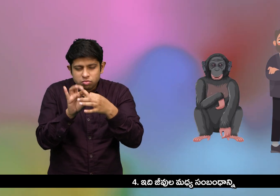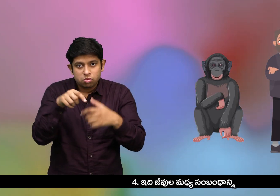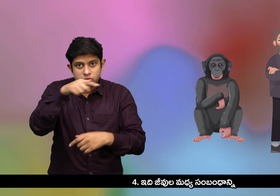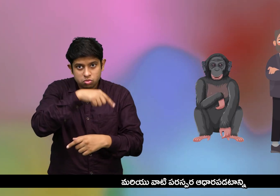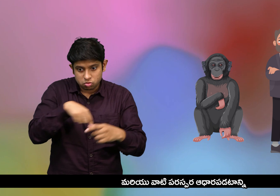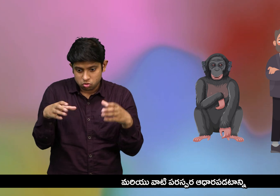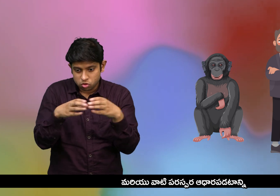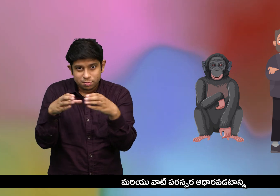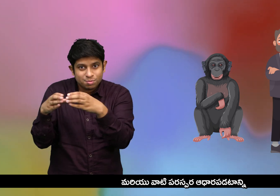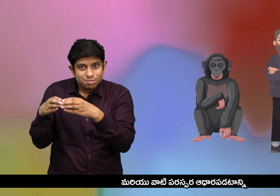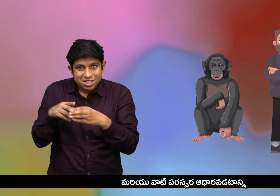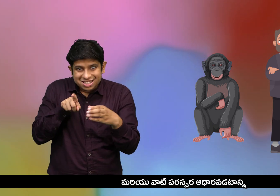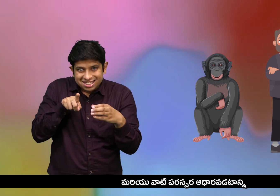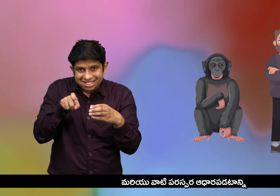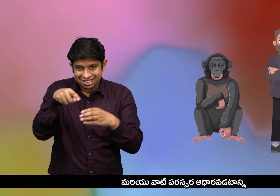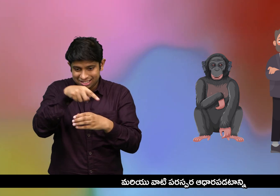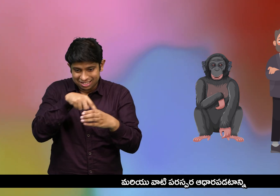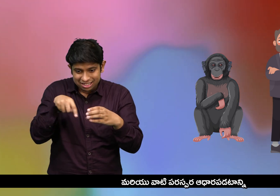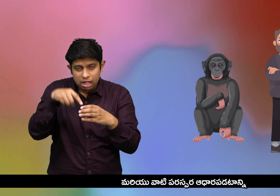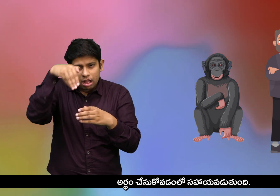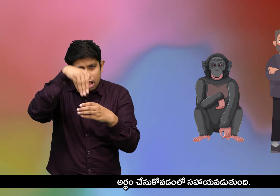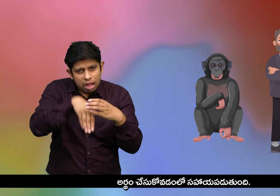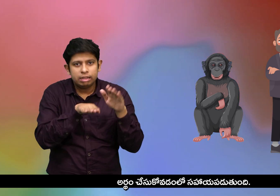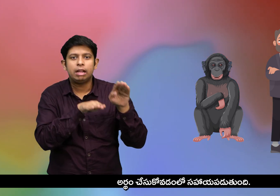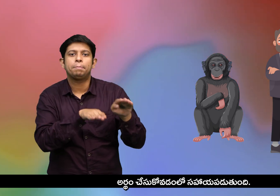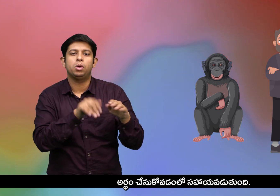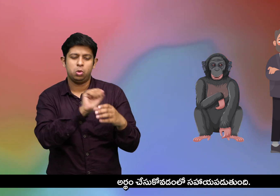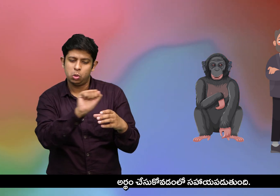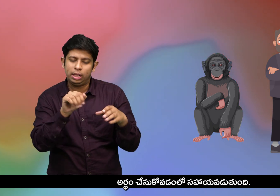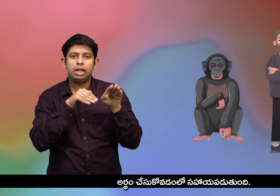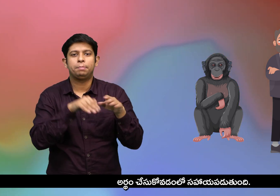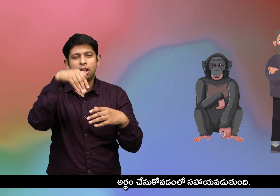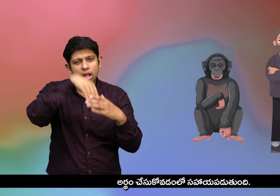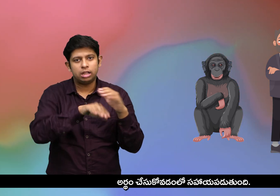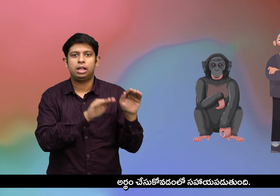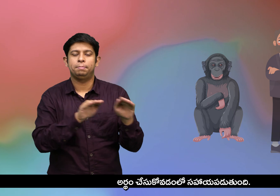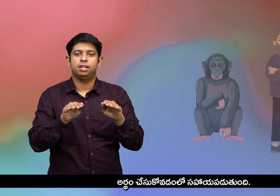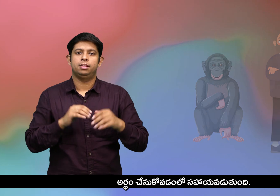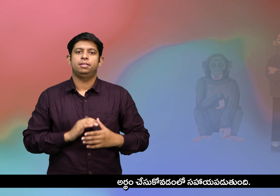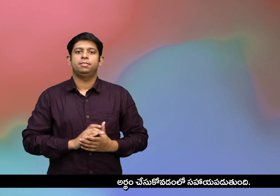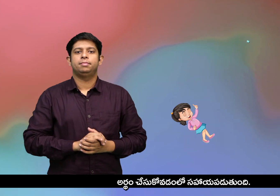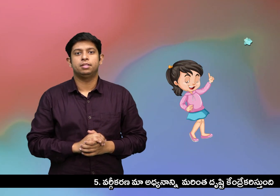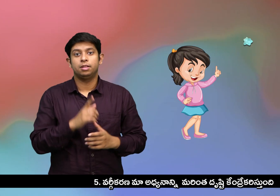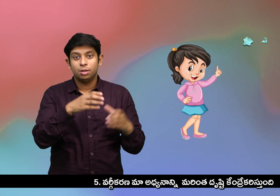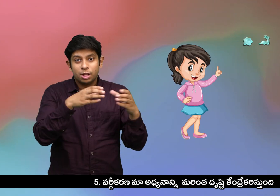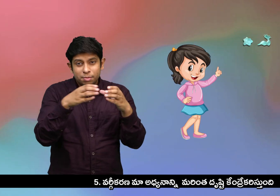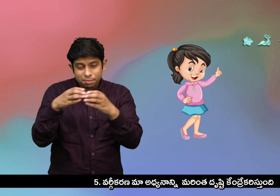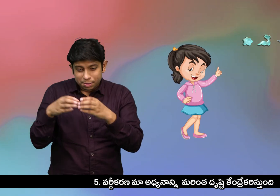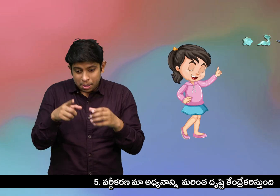సంబంధాన్ని మరియు వాటి పరస్పర ఆధారపడటాన్ని అర్థం చేసుకోవడంలో సహాయపడుతుంది. 5. వర్గీకరణ